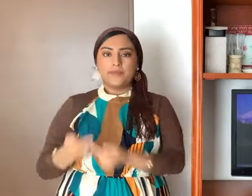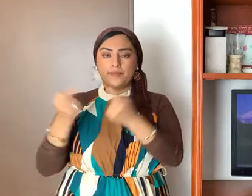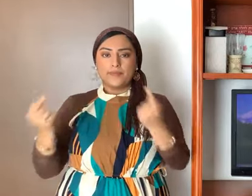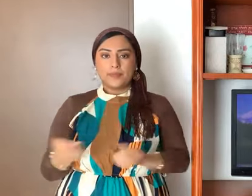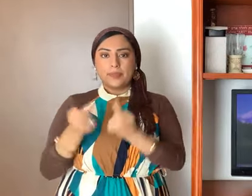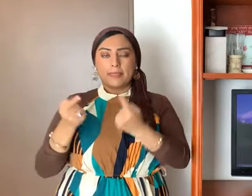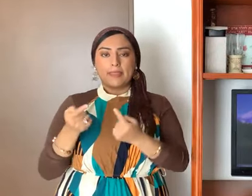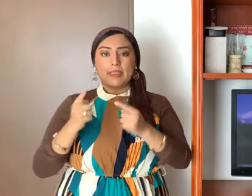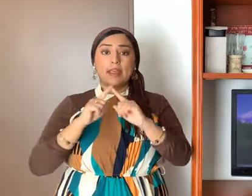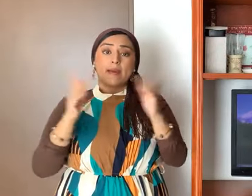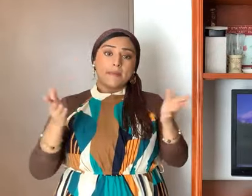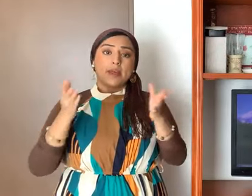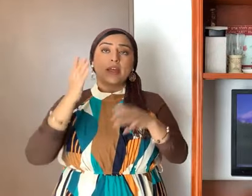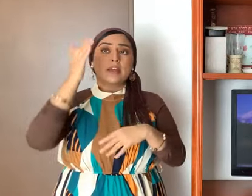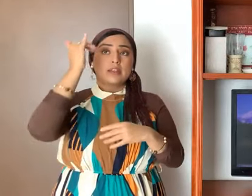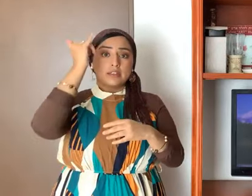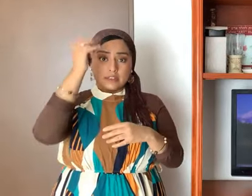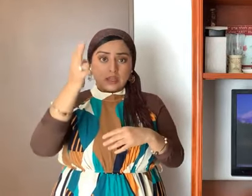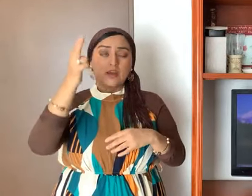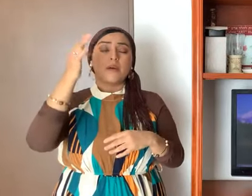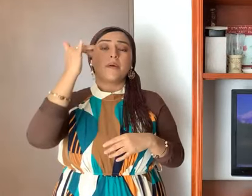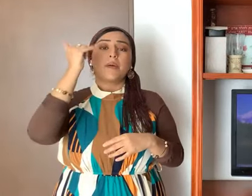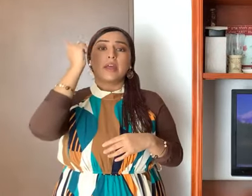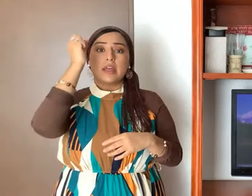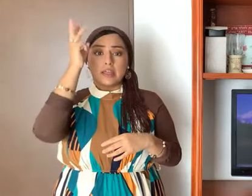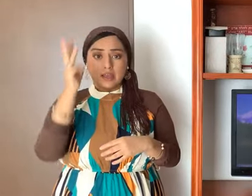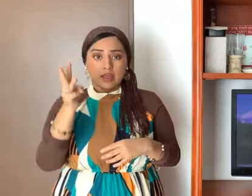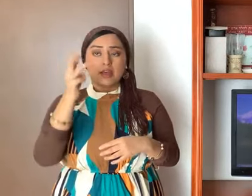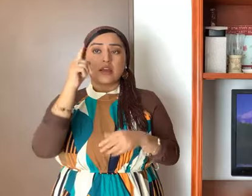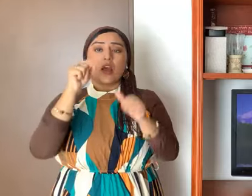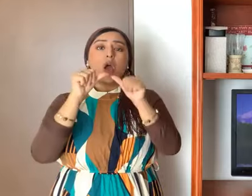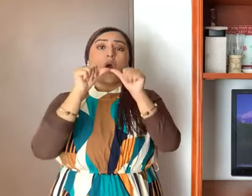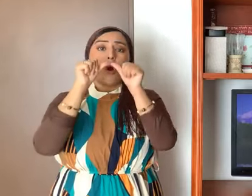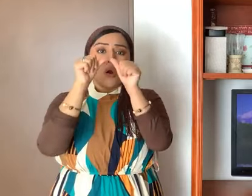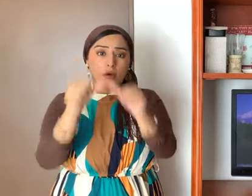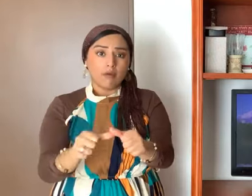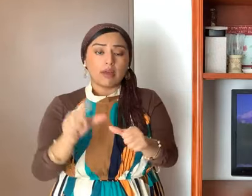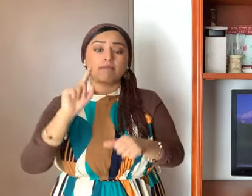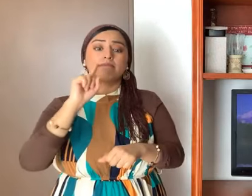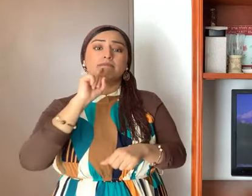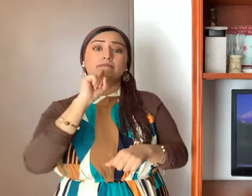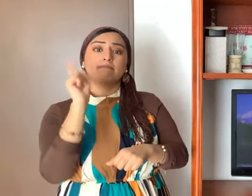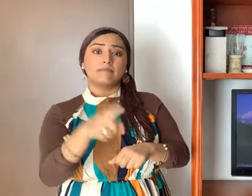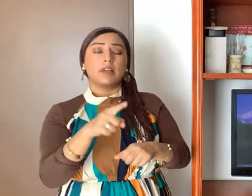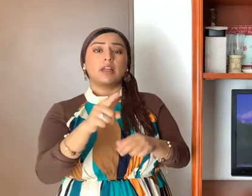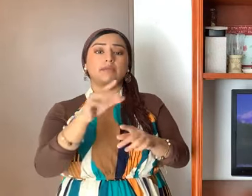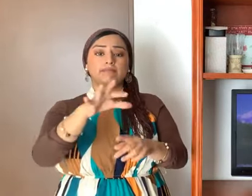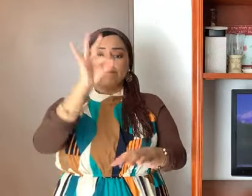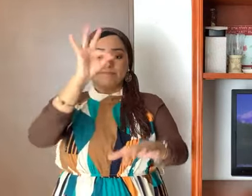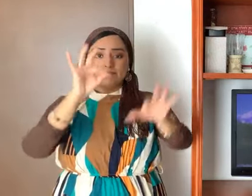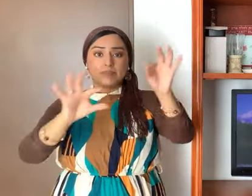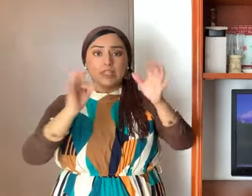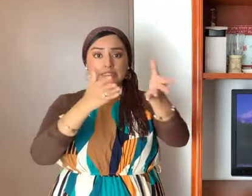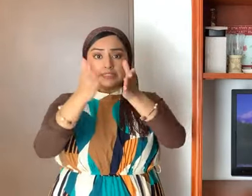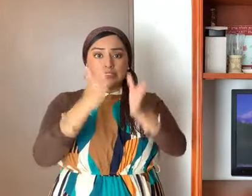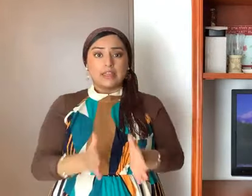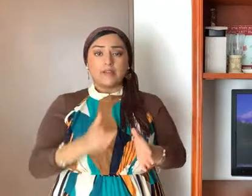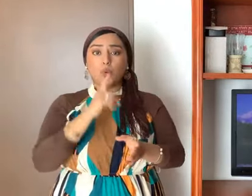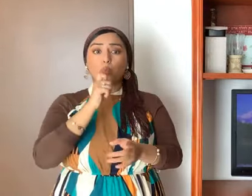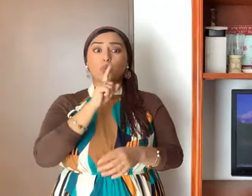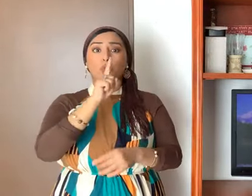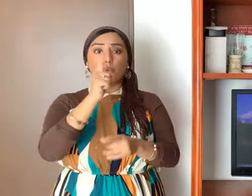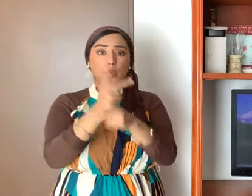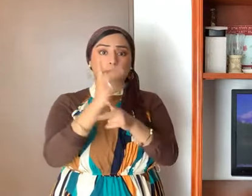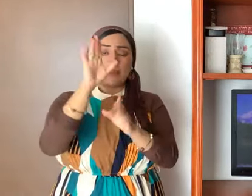mal. Sin embargo, Yahweh, Yahshua HaMashiach, siempre ha mantenido siervos escogidos que guardan su